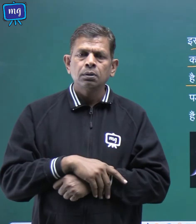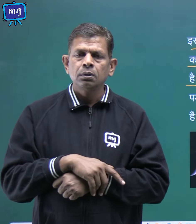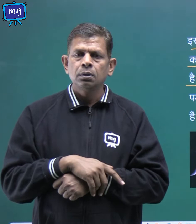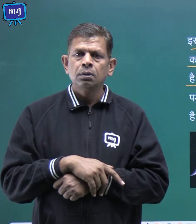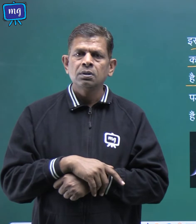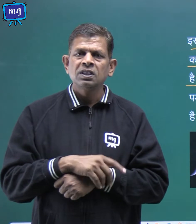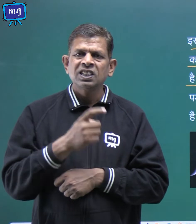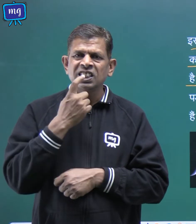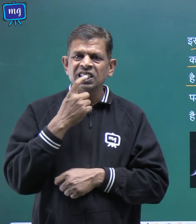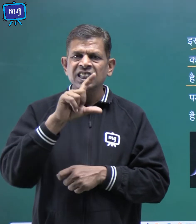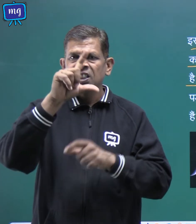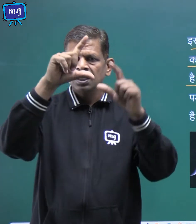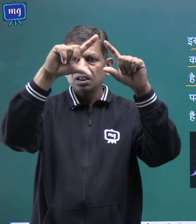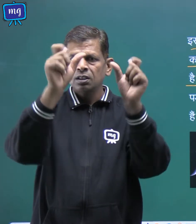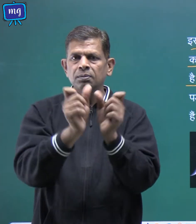चंद्रमा